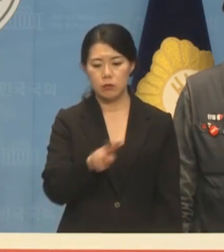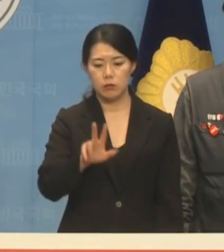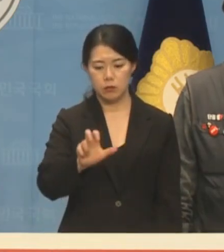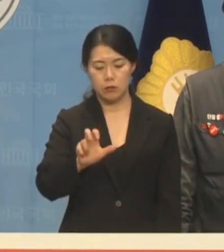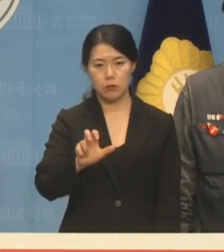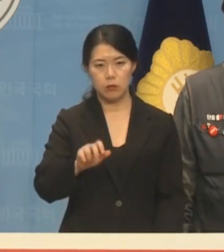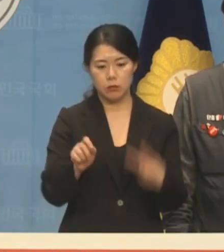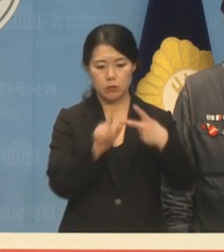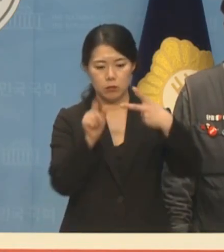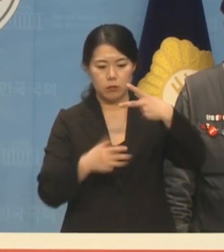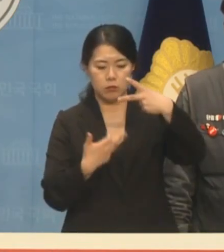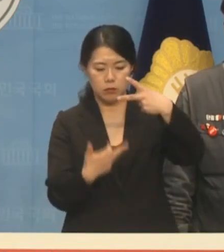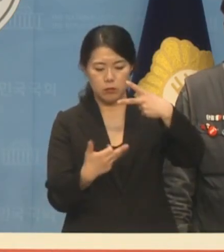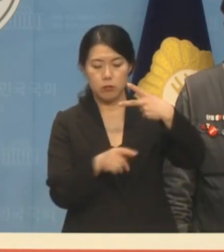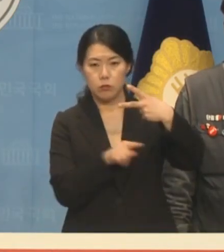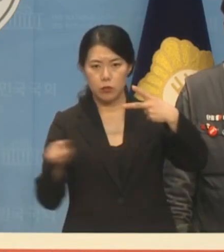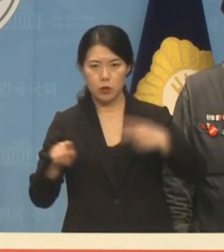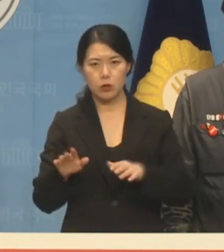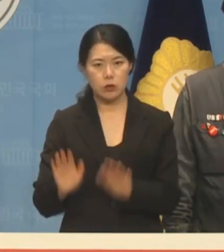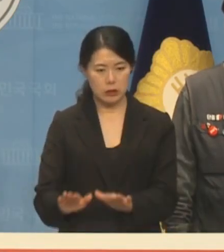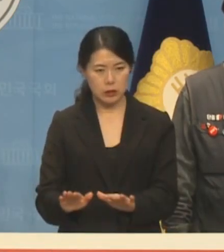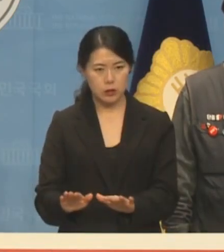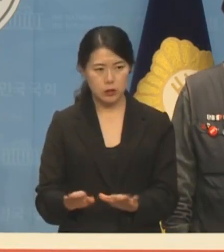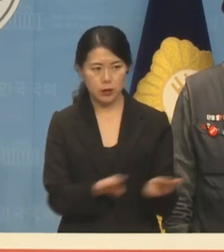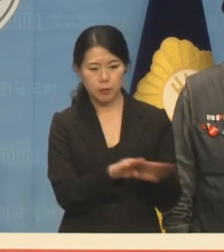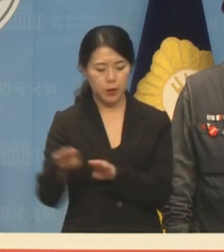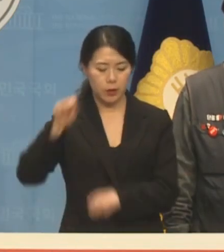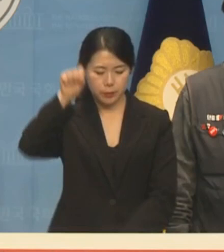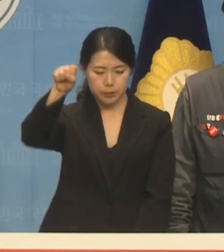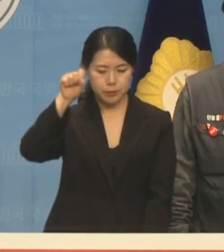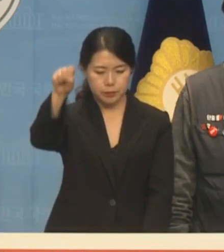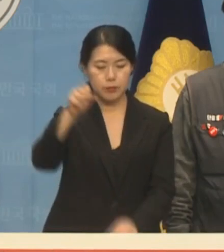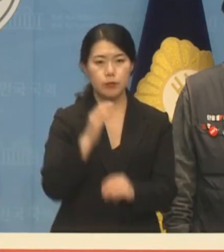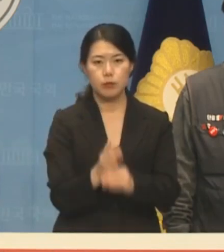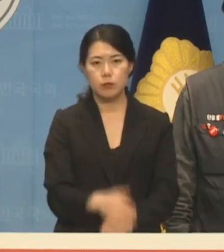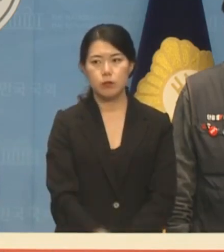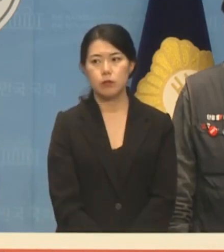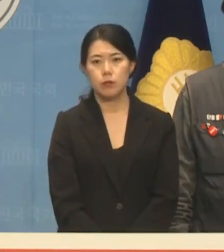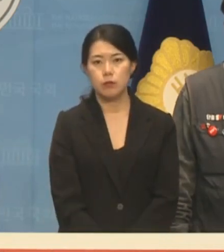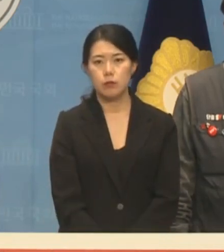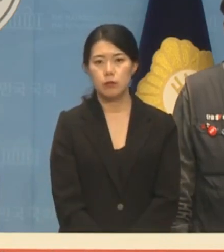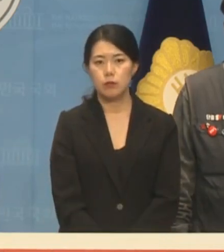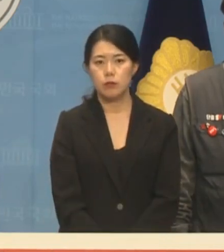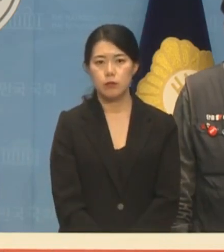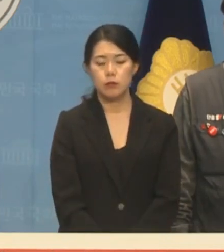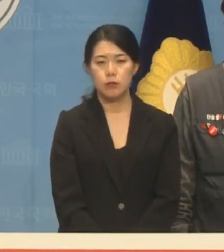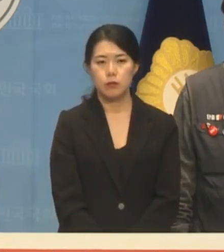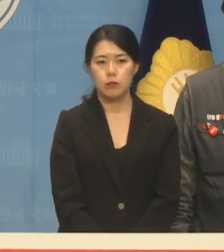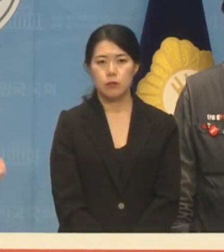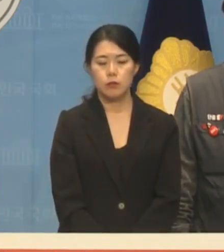2025년 2월 18일부터 현재까지 무기한 파업을 진행하고 있습니다.